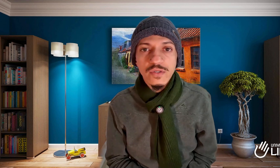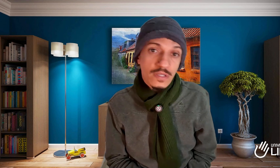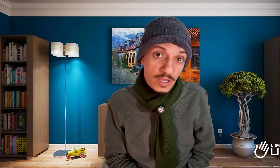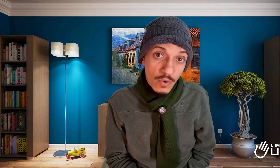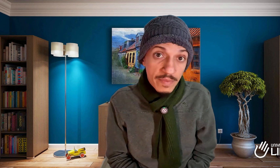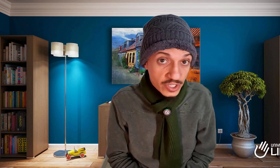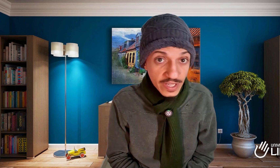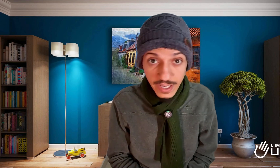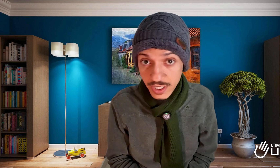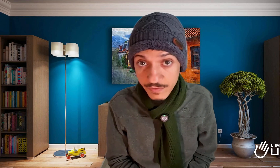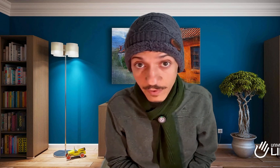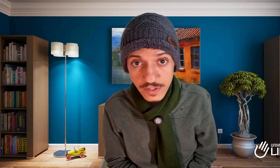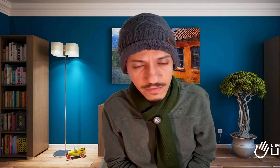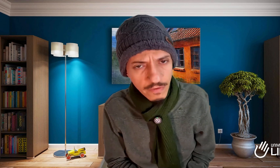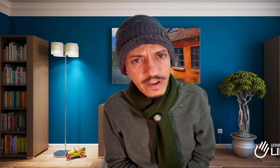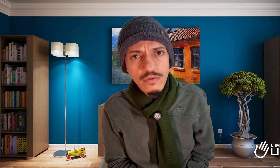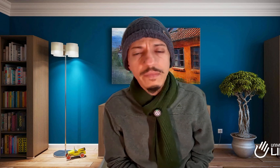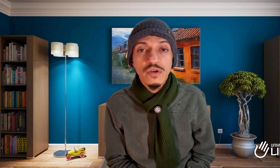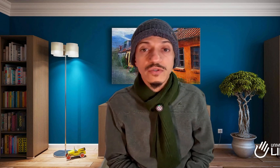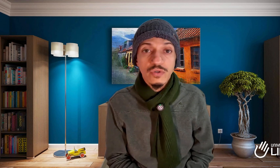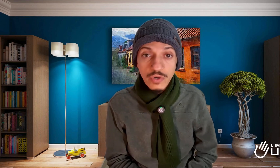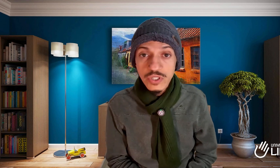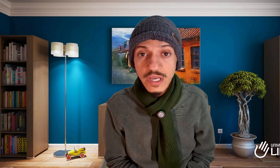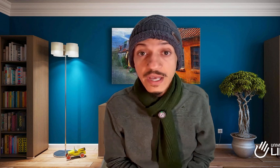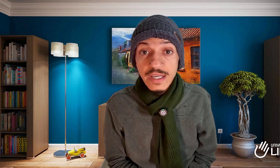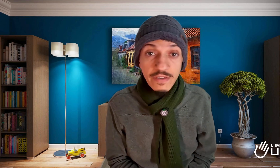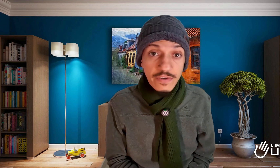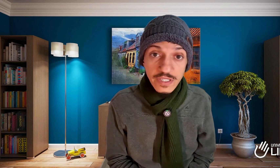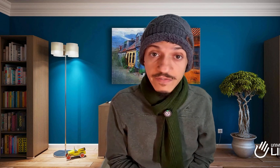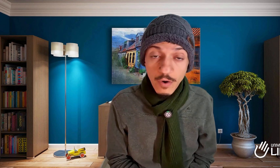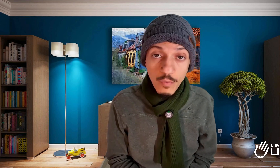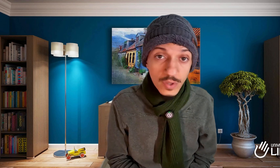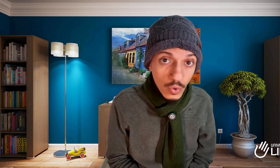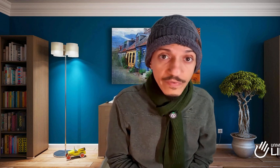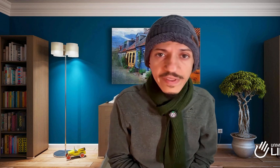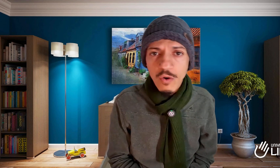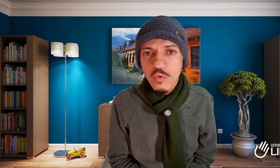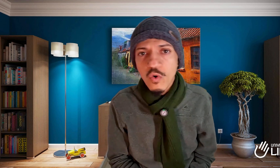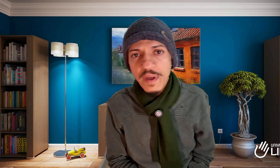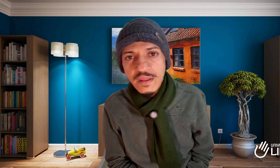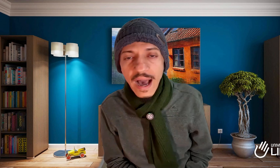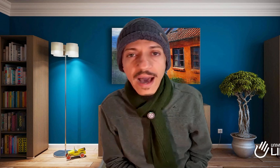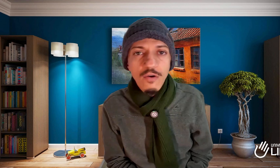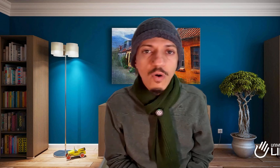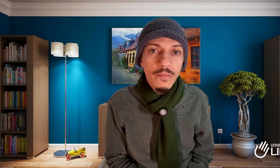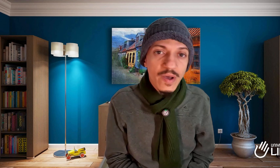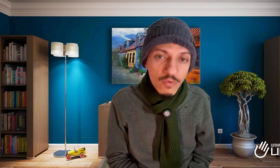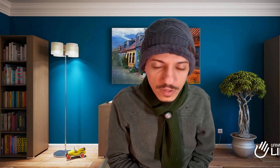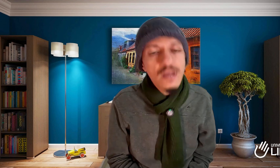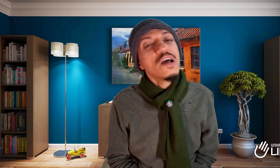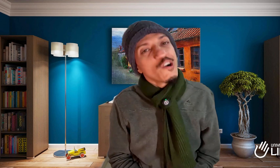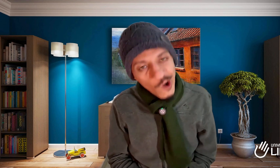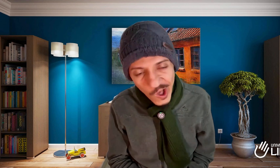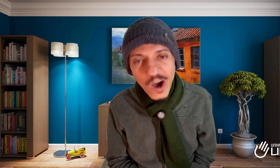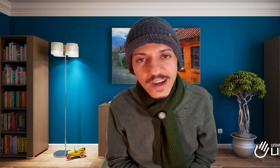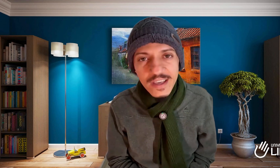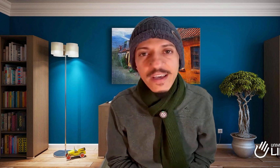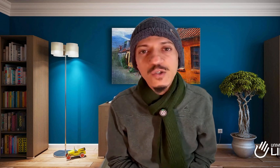Então, à medida em que a gente for desenvolvendo o episódio de hoje, se você tiver alguma dúvida, algum comentário, alguma pergunta, coloca aqui a sua